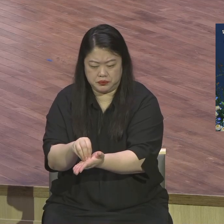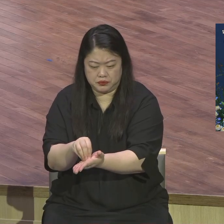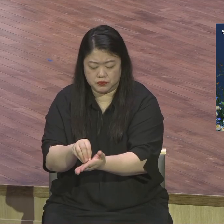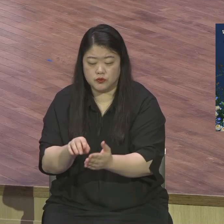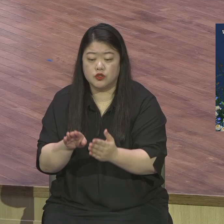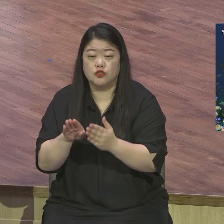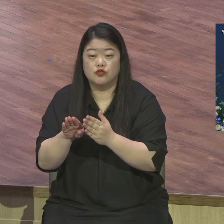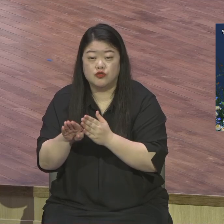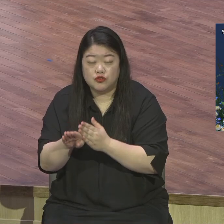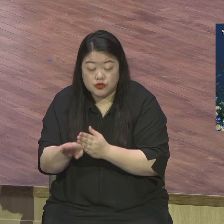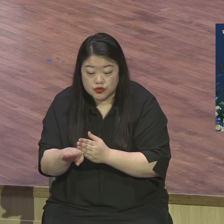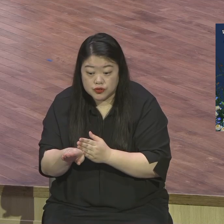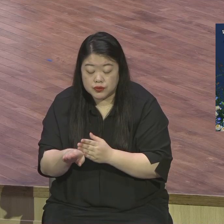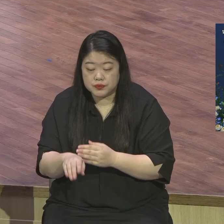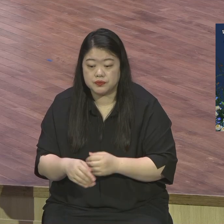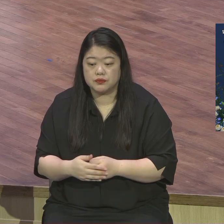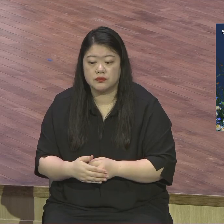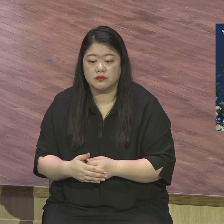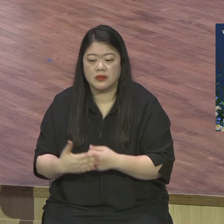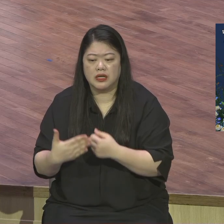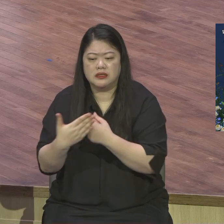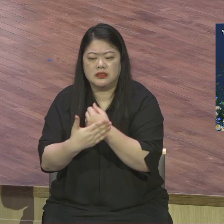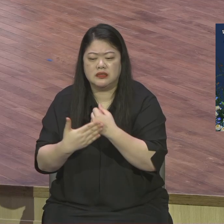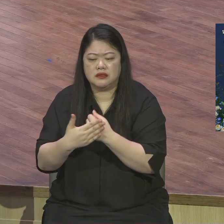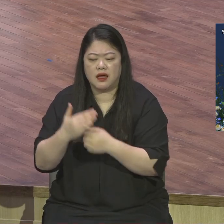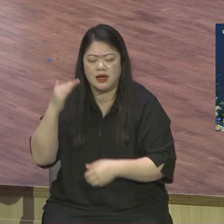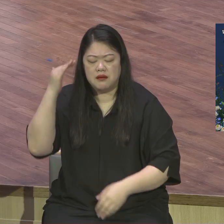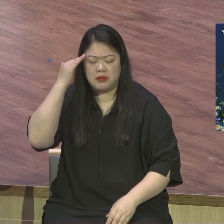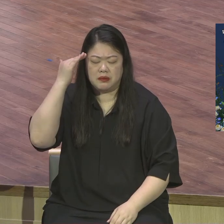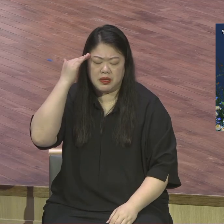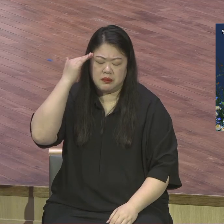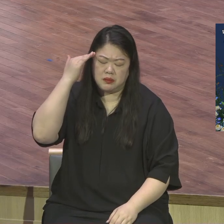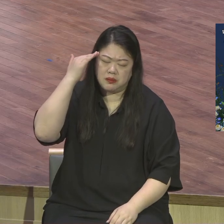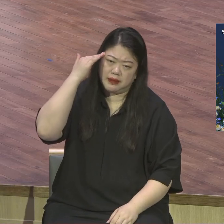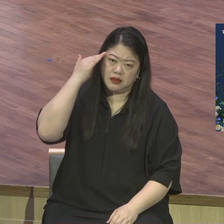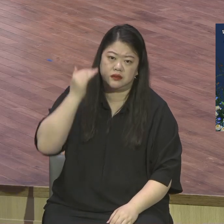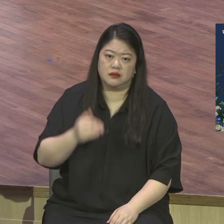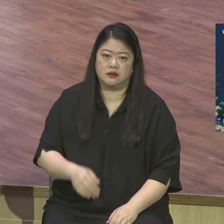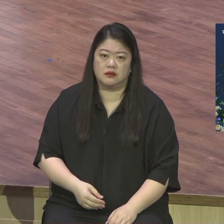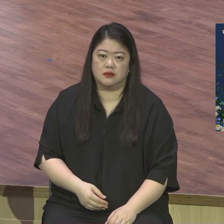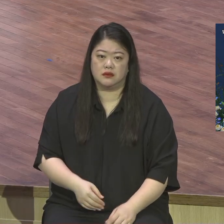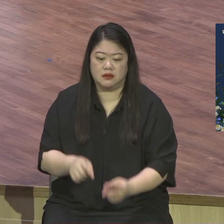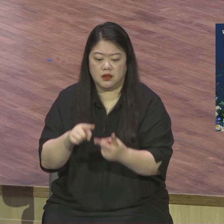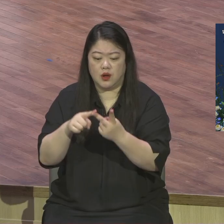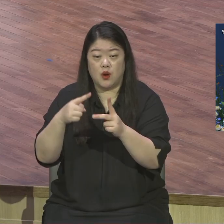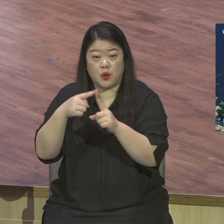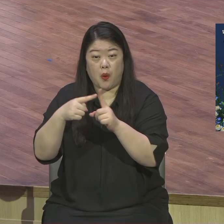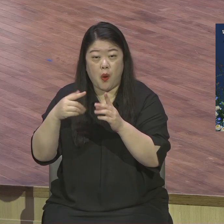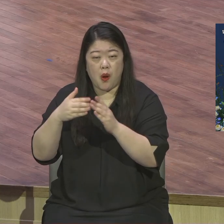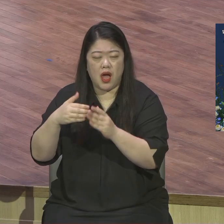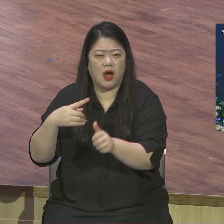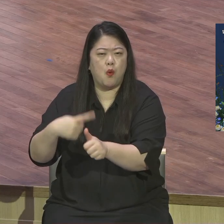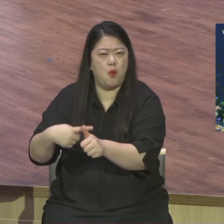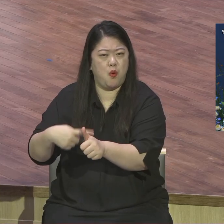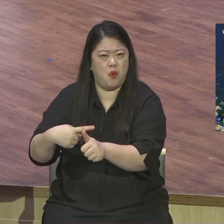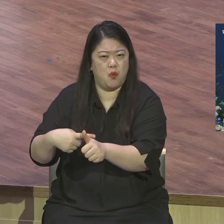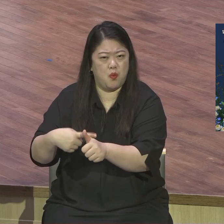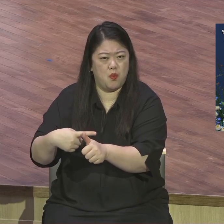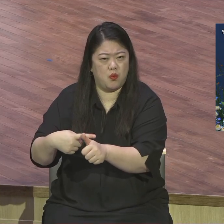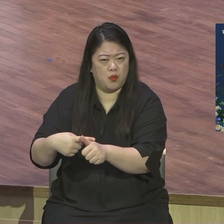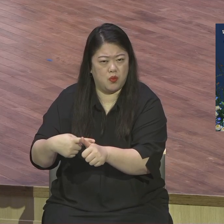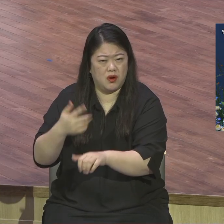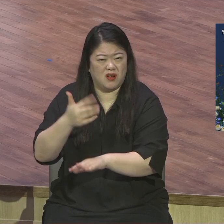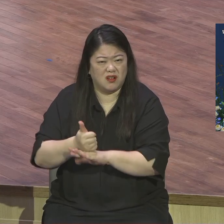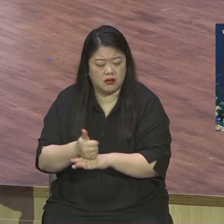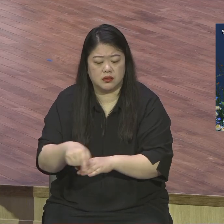실패해야 되거든 은혜 못 받도록 은혜 못 받도록 계속 푸덕적인 말들로 그렇게 하면서 허탈을